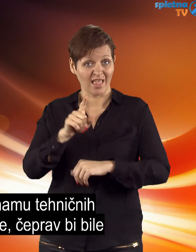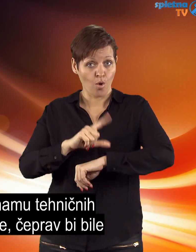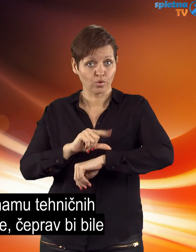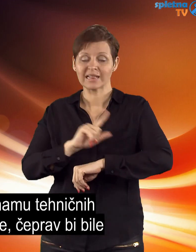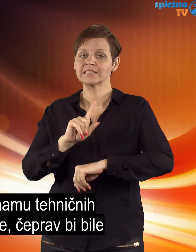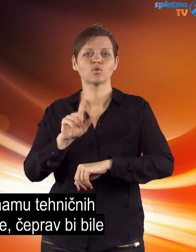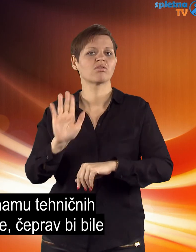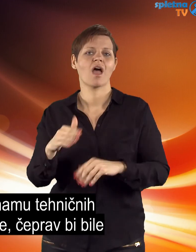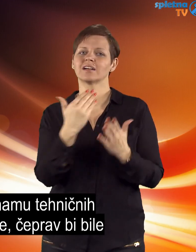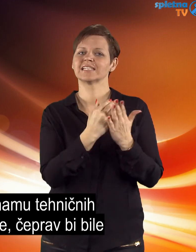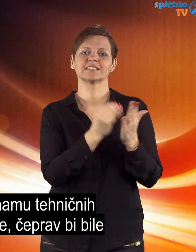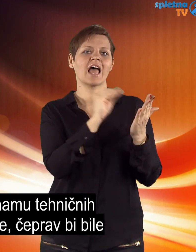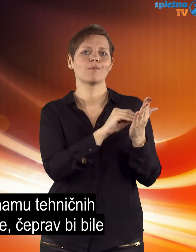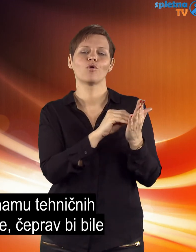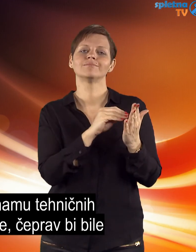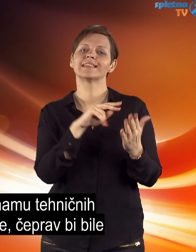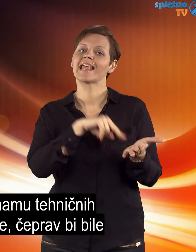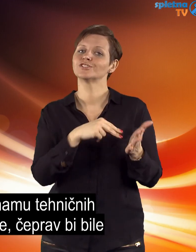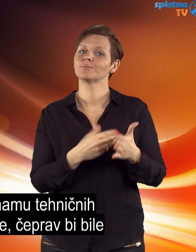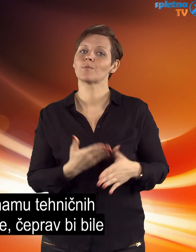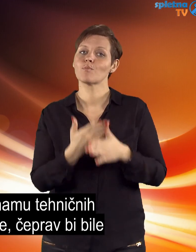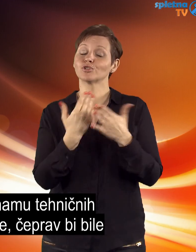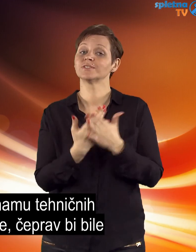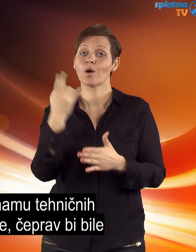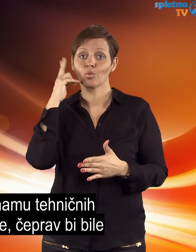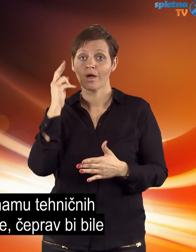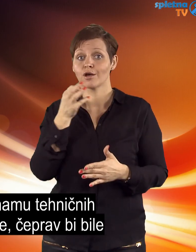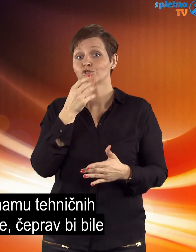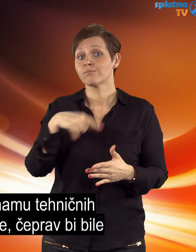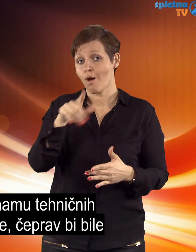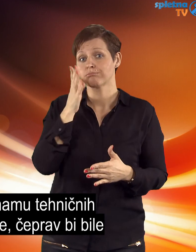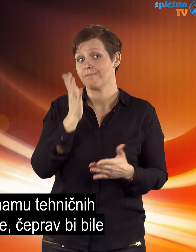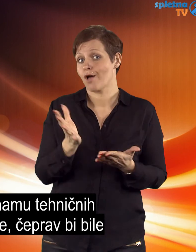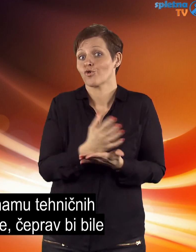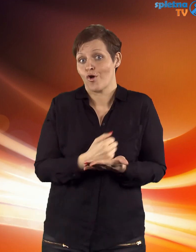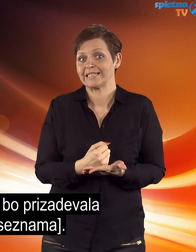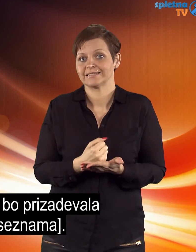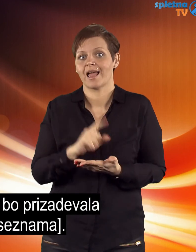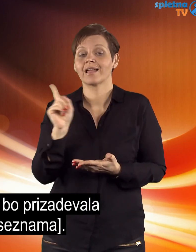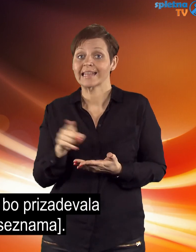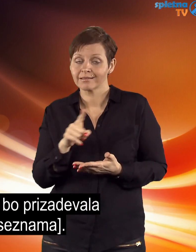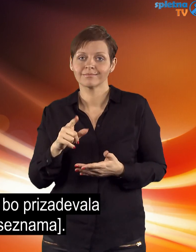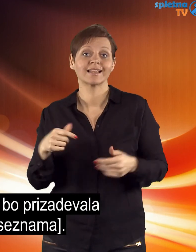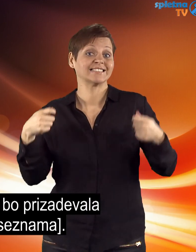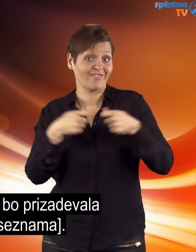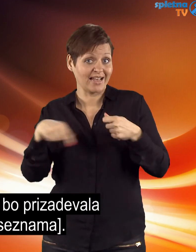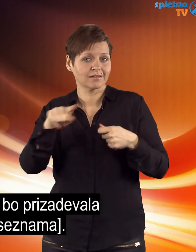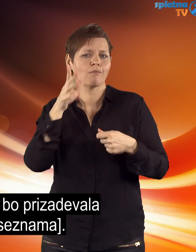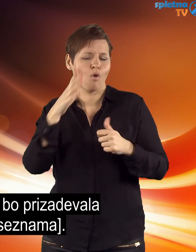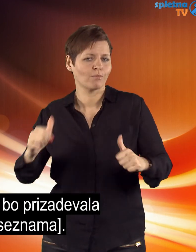Te ure niso na seznamu tehničnih pripomočkov za gluhe, čeprav bi bile koristne in zveza si bo prizadevala za